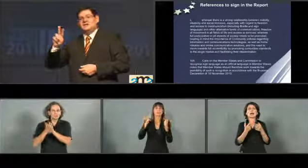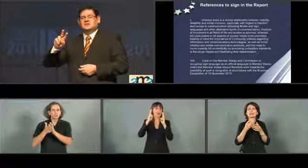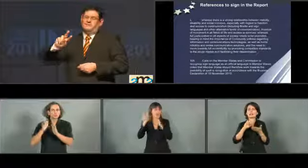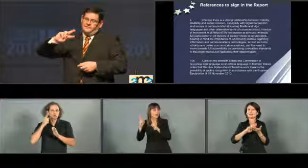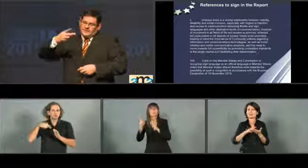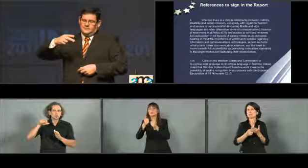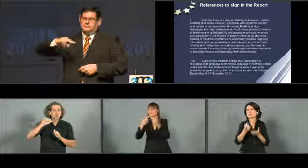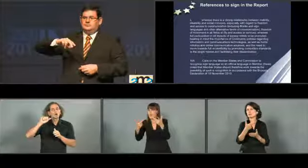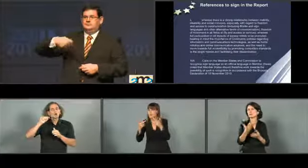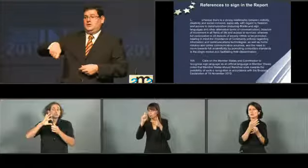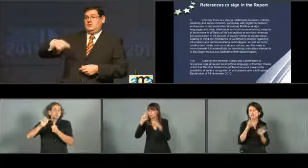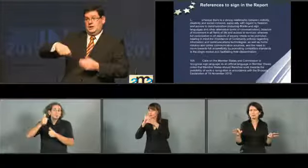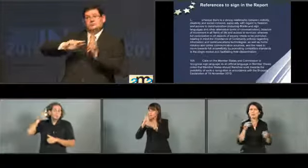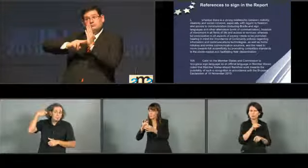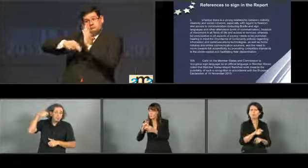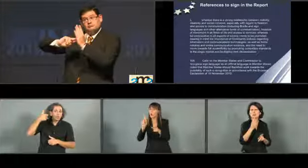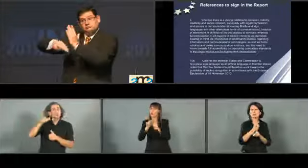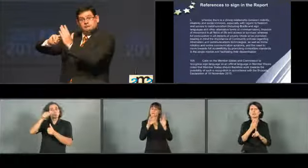ce soit notifié par chacun des pays,